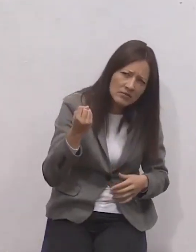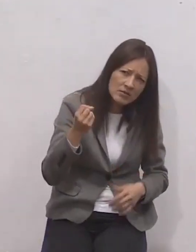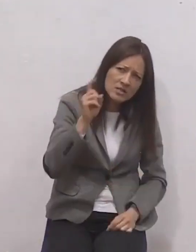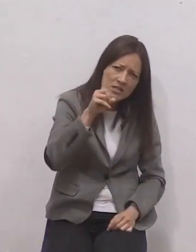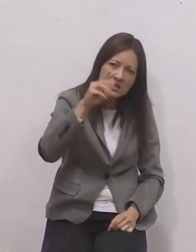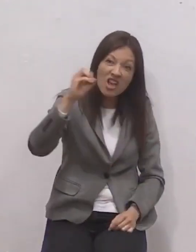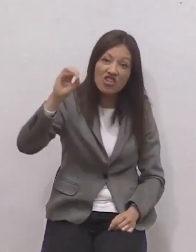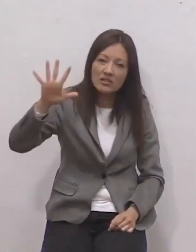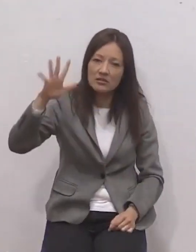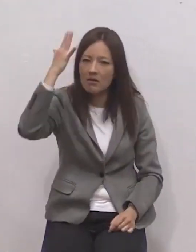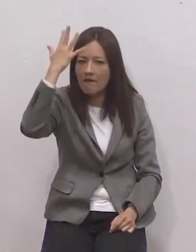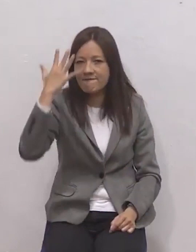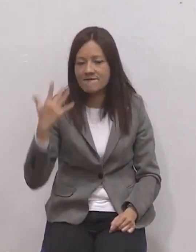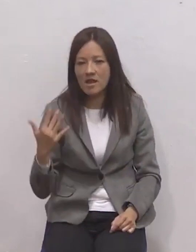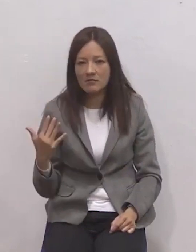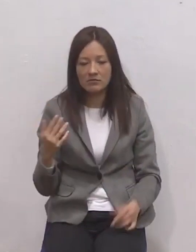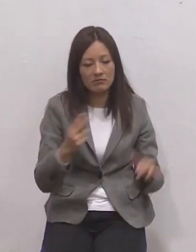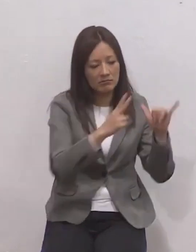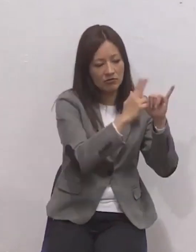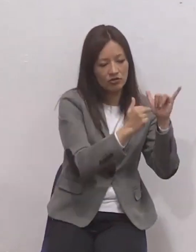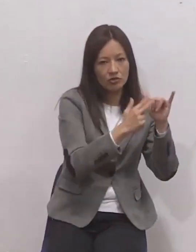Facebook? 105,